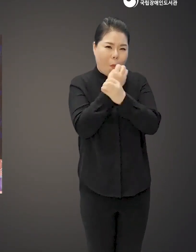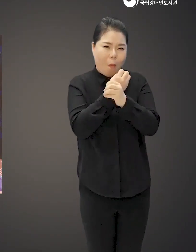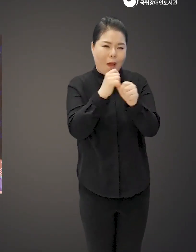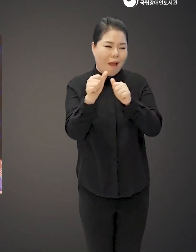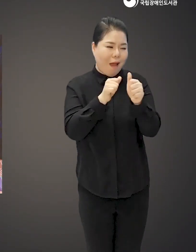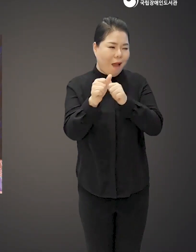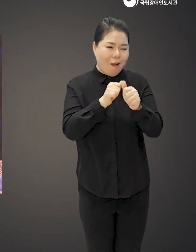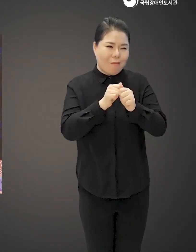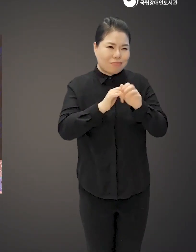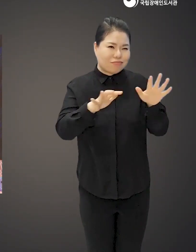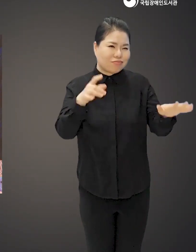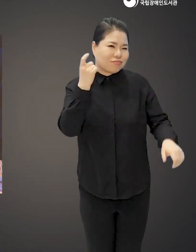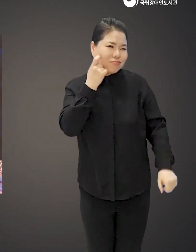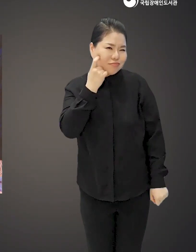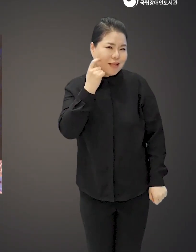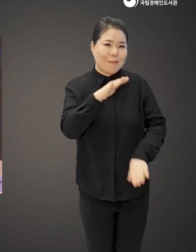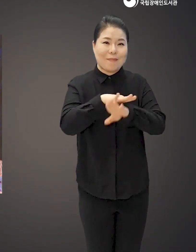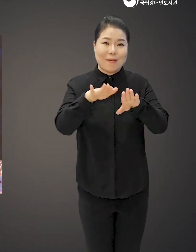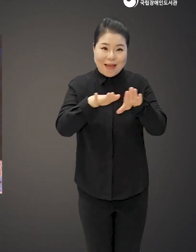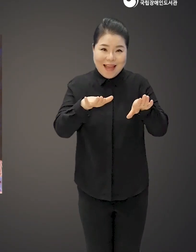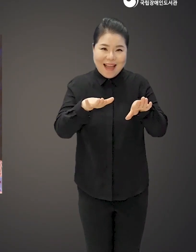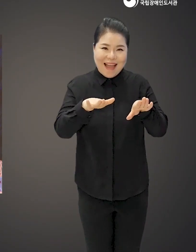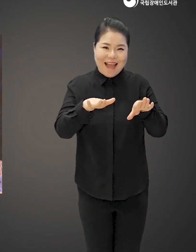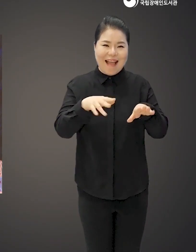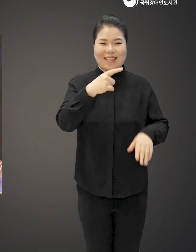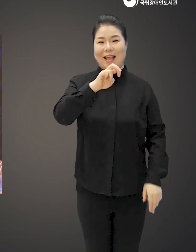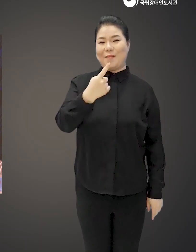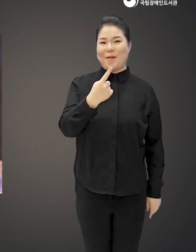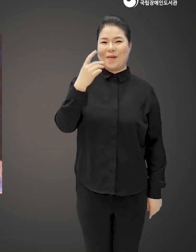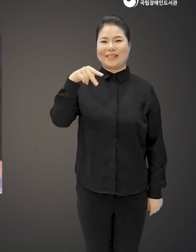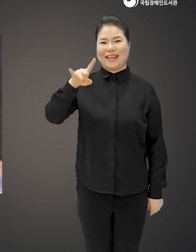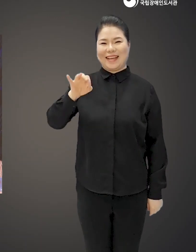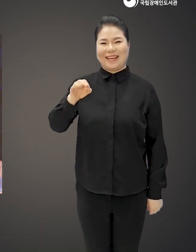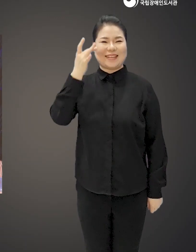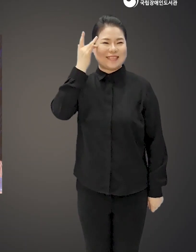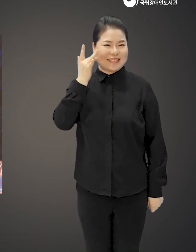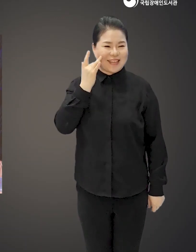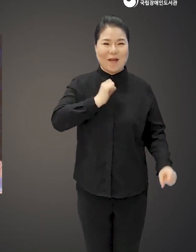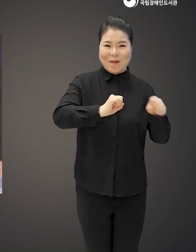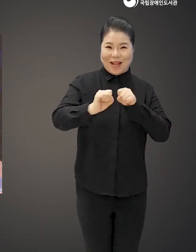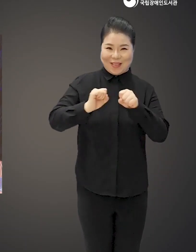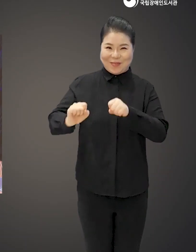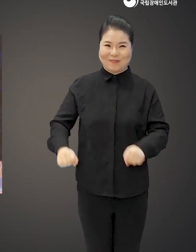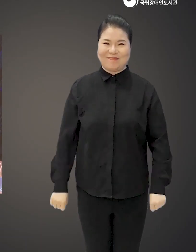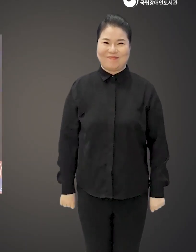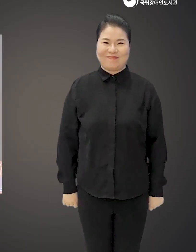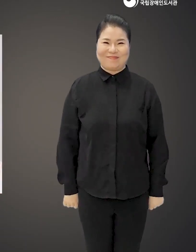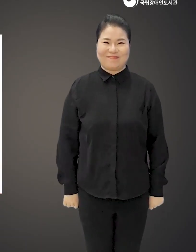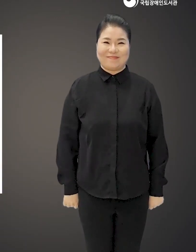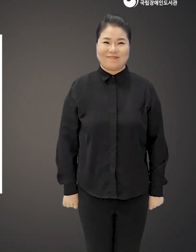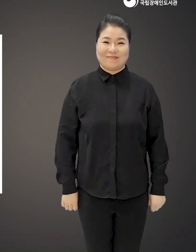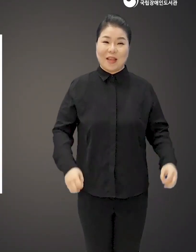그리고 얽히고 설킨 가짜 뉴스의 실마리를 풀어가는 달모와 생강이의 식은땀 쪽 빠지는 활약.